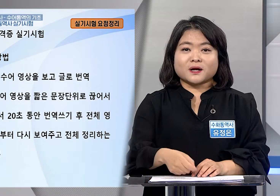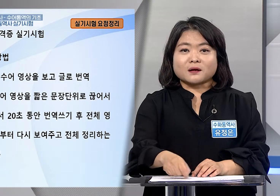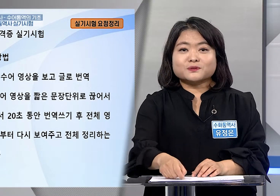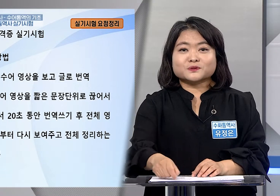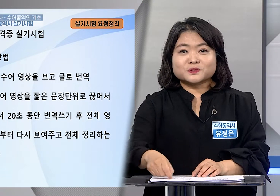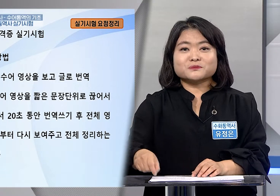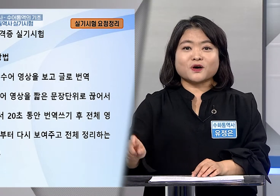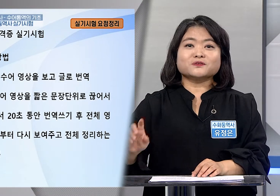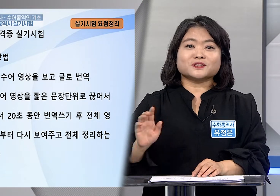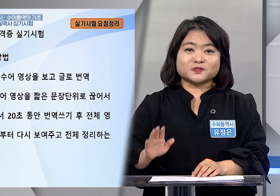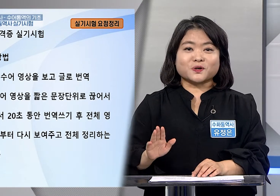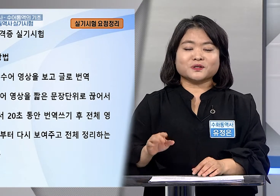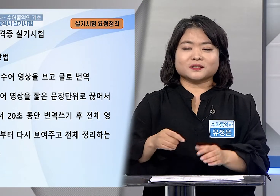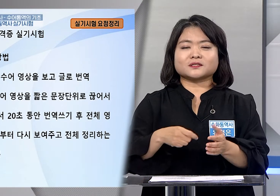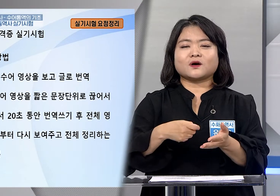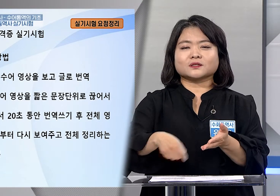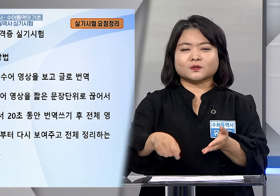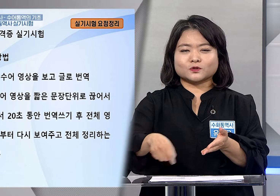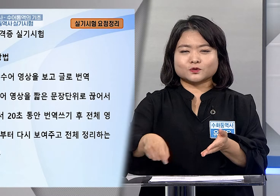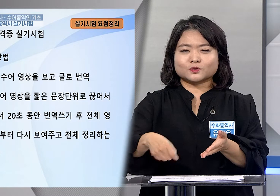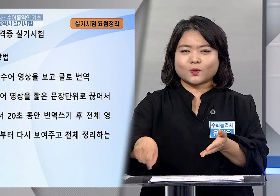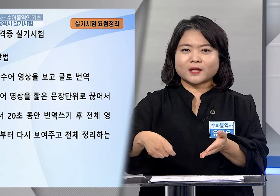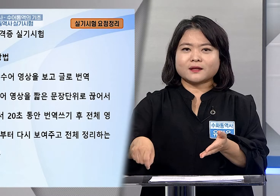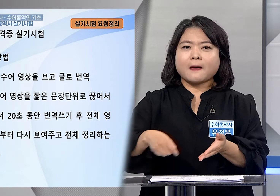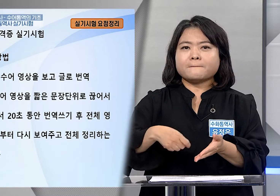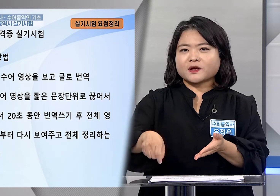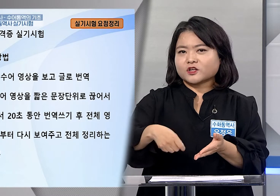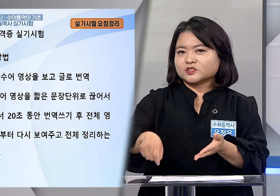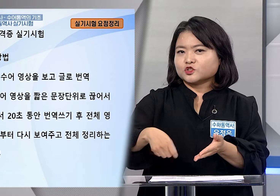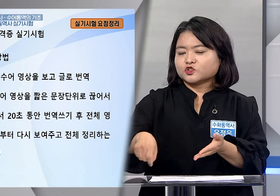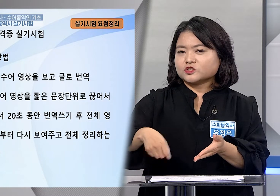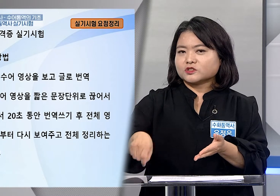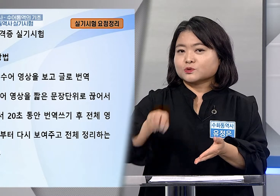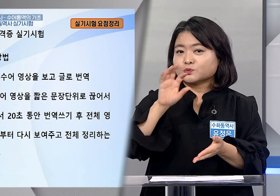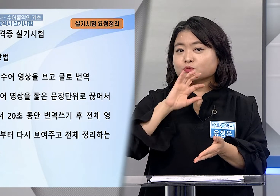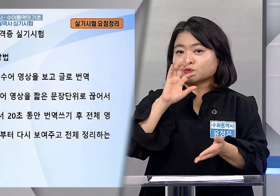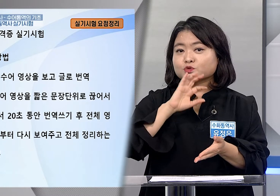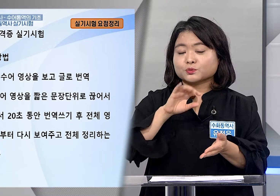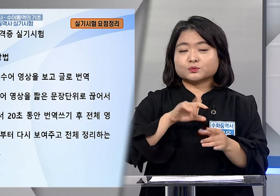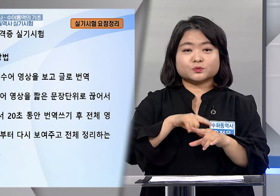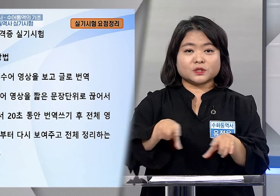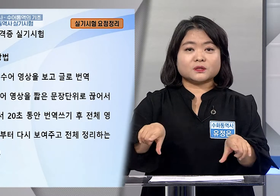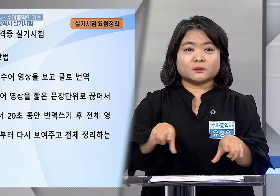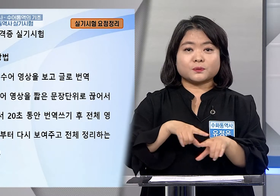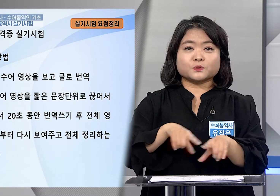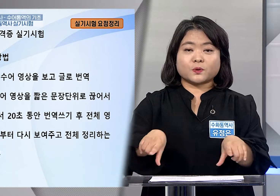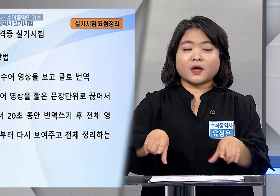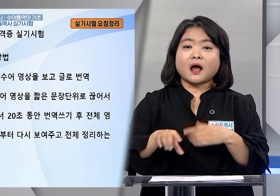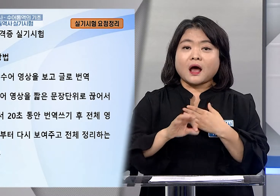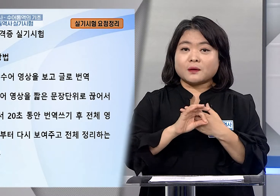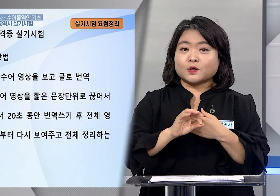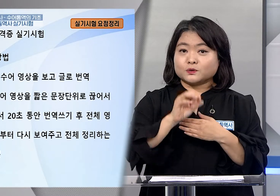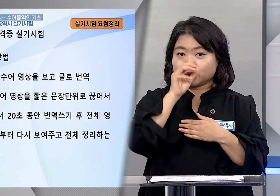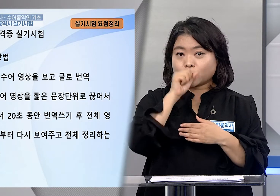악필로 썼으면 그렇죠? 그래서 그것도 또한 뺏겨 쓸 수 있는 연습을 충분히 평소에 하면